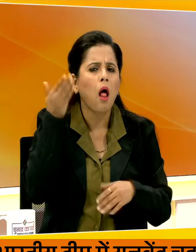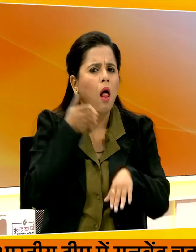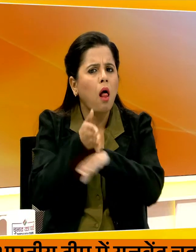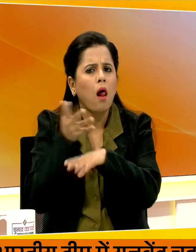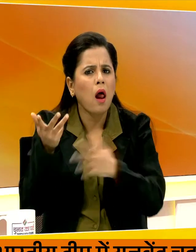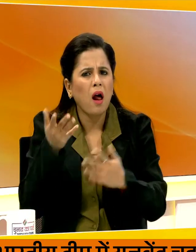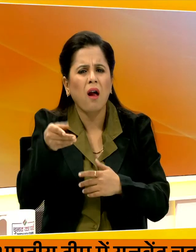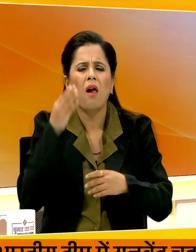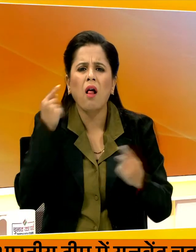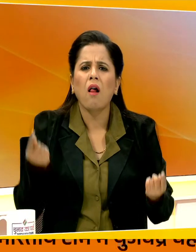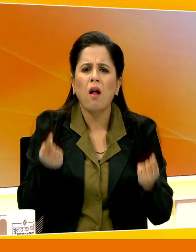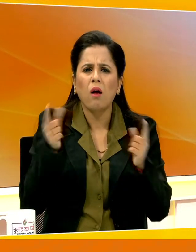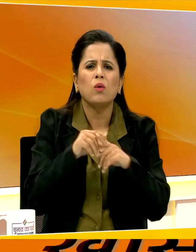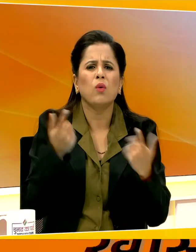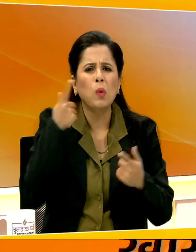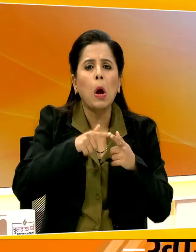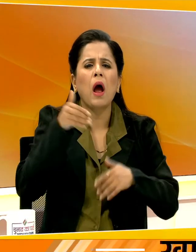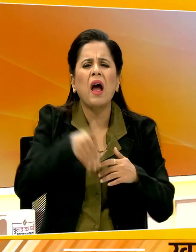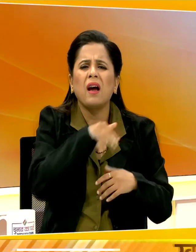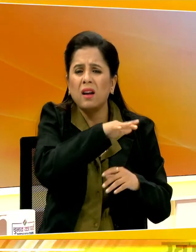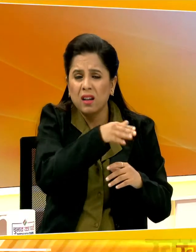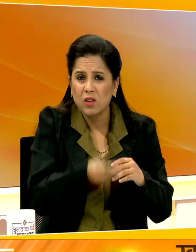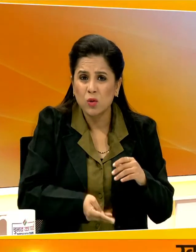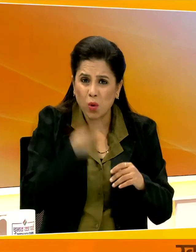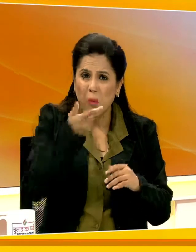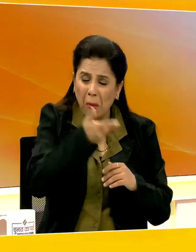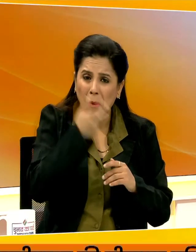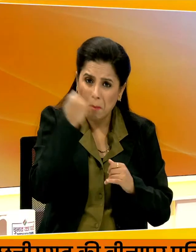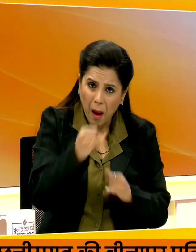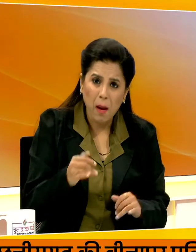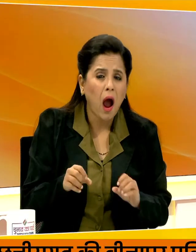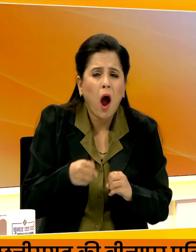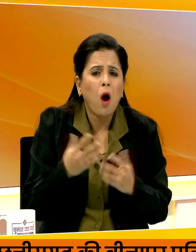भ्रम फैला रहे और वोट के लिए कितना नीचे और गिरेंगे।